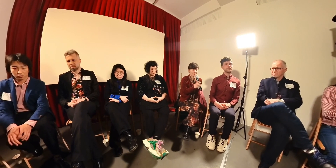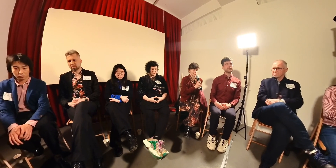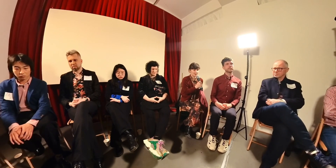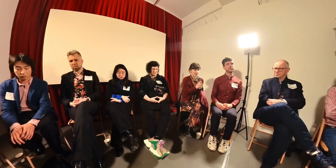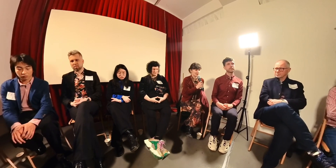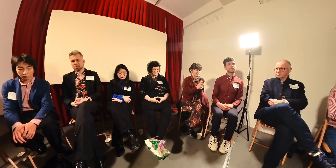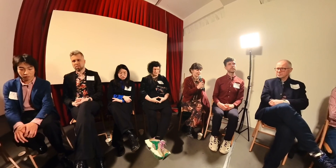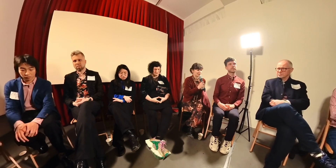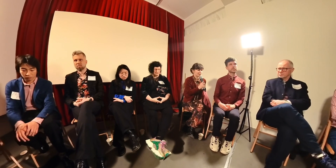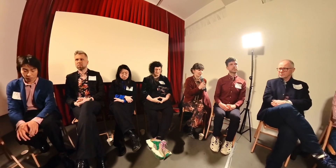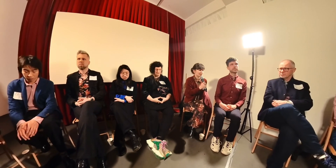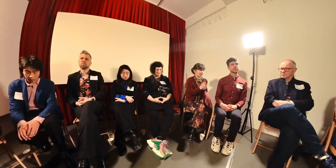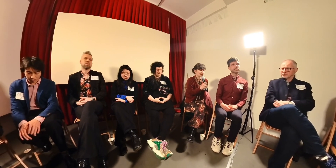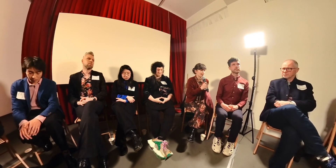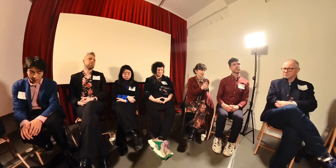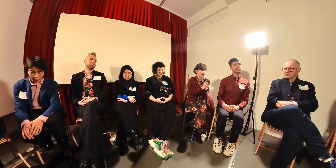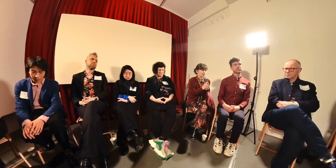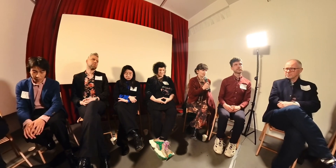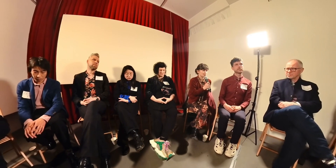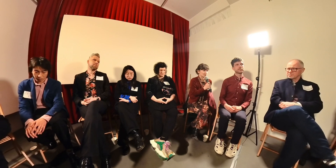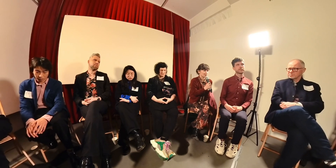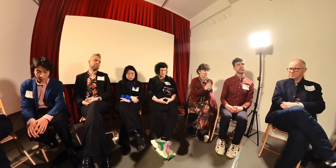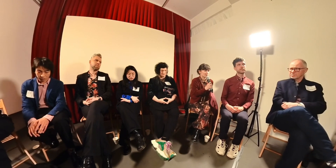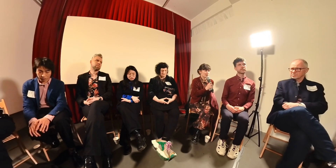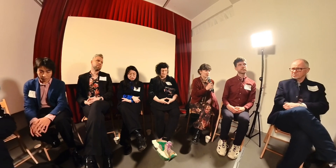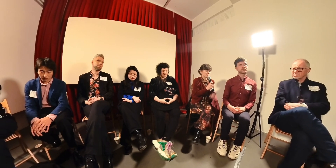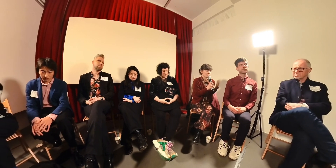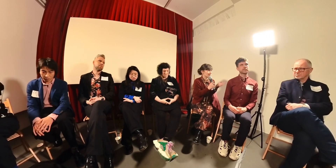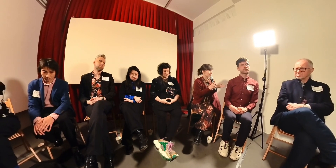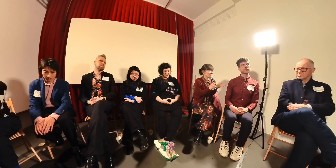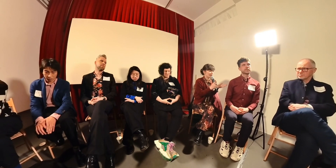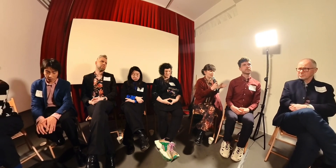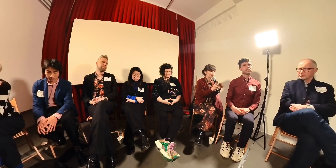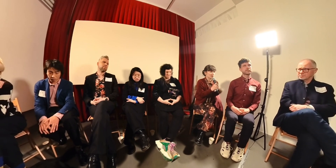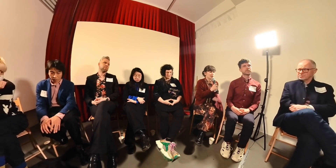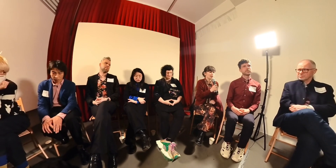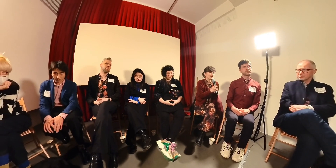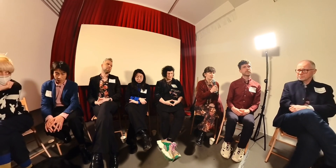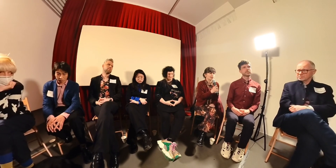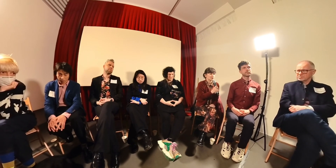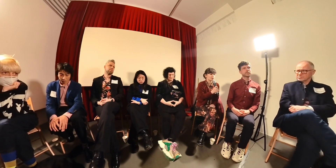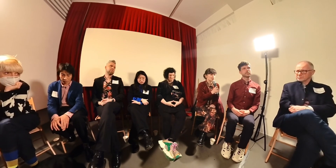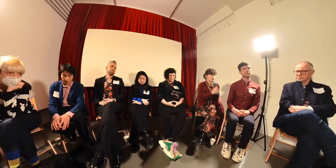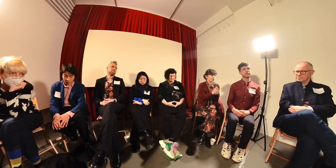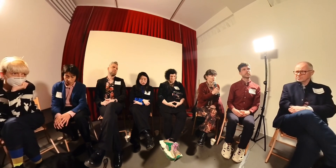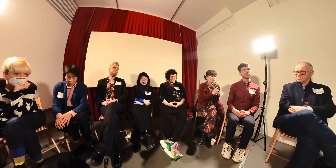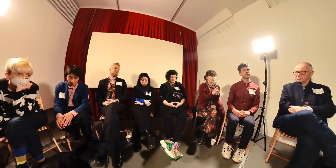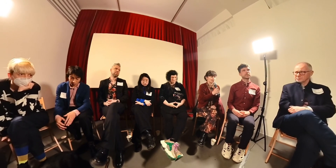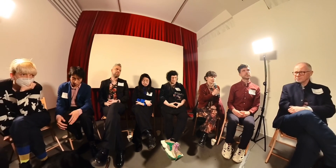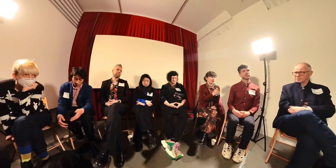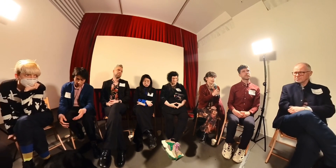naopak silné stránky. Takže jsme začali diskutovat jak s Macem, tak s tou